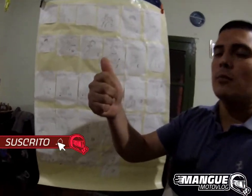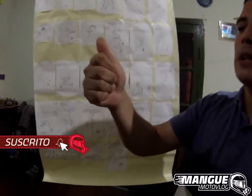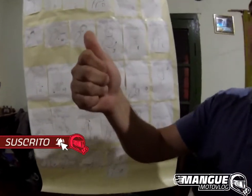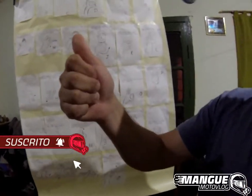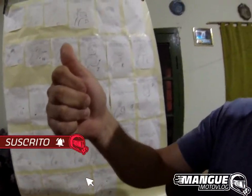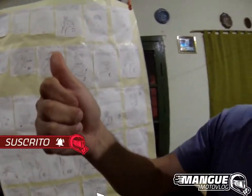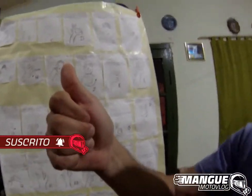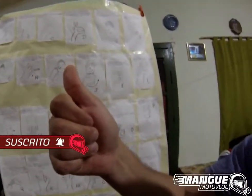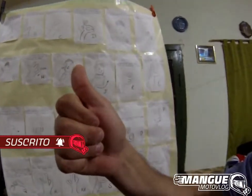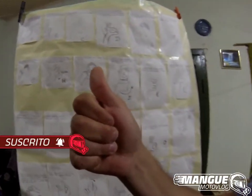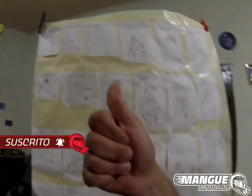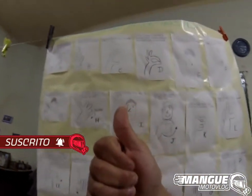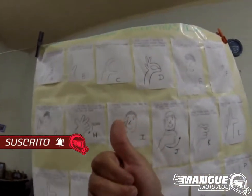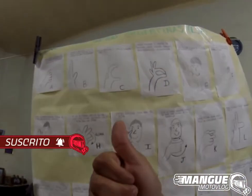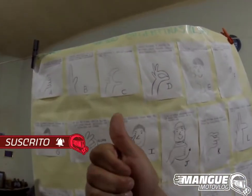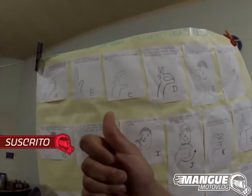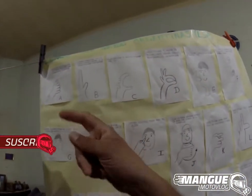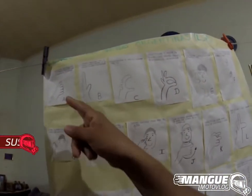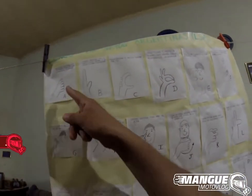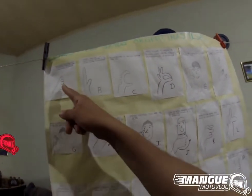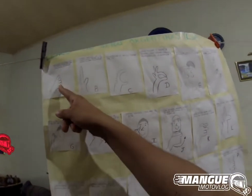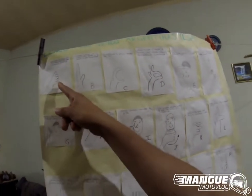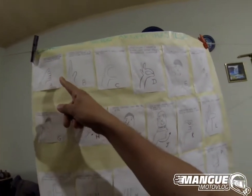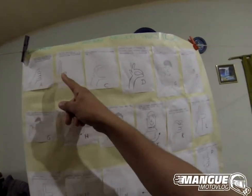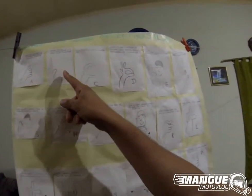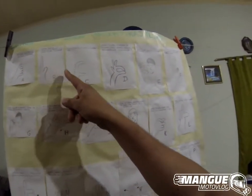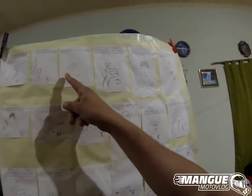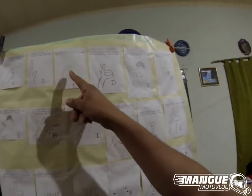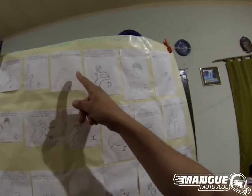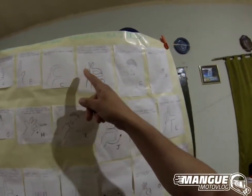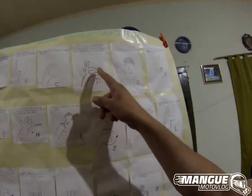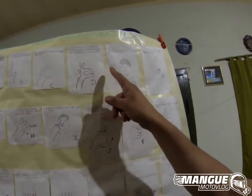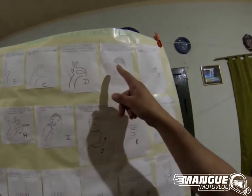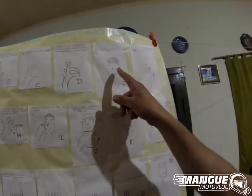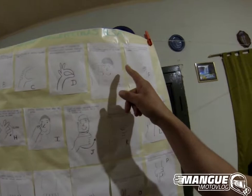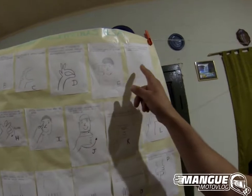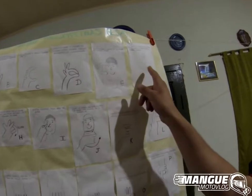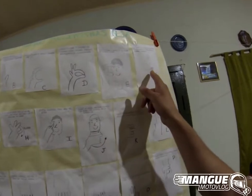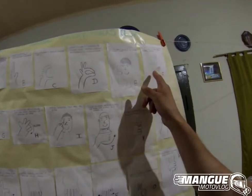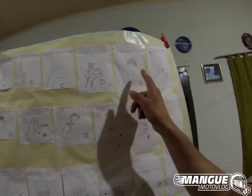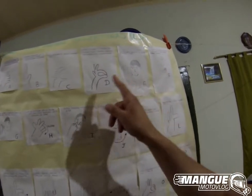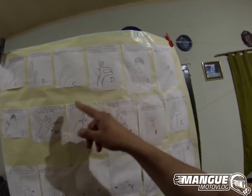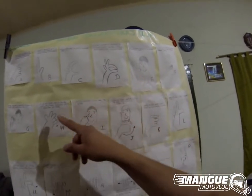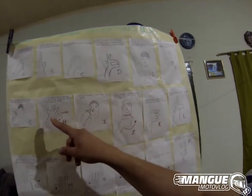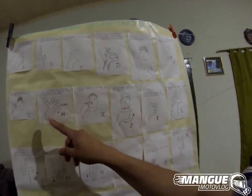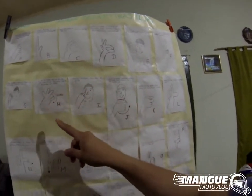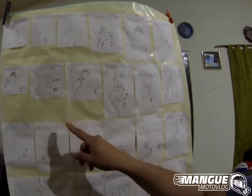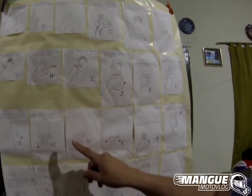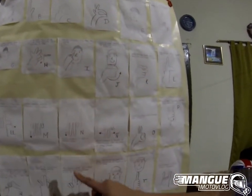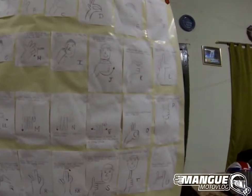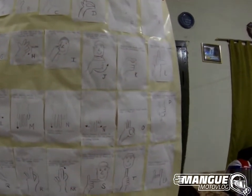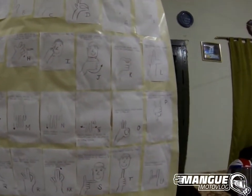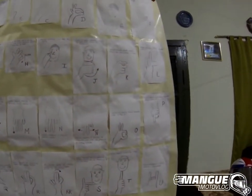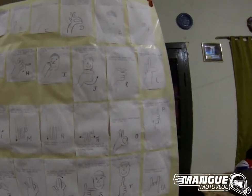forma, ven, letra A, B, C, D, E y F. Tenemos todo el abecedario